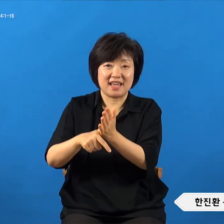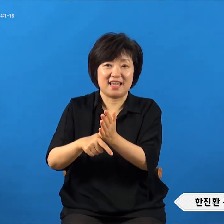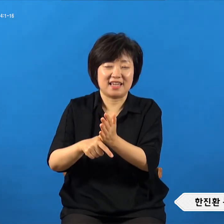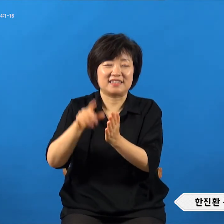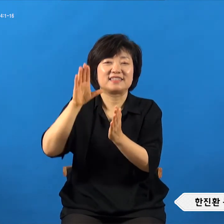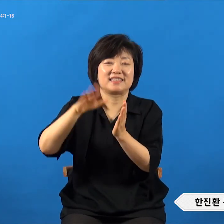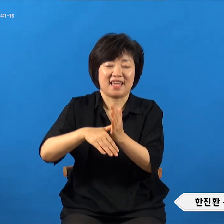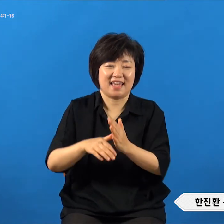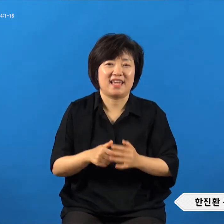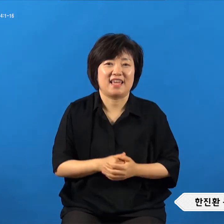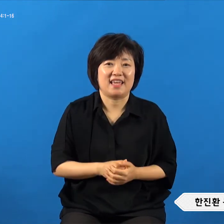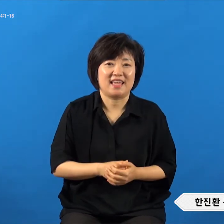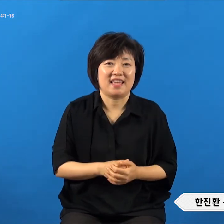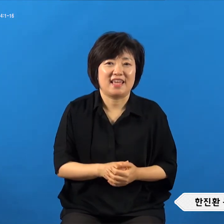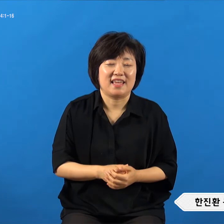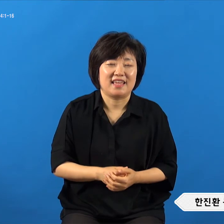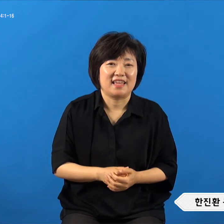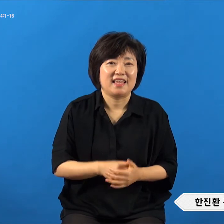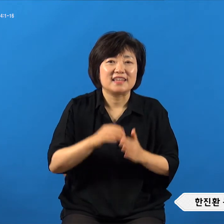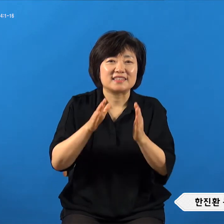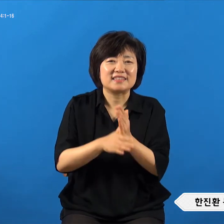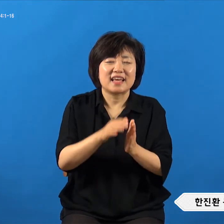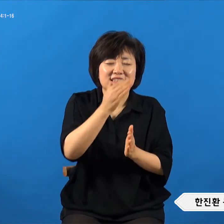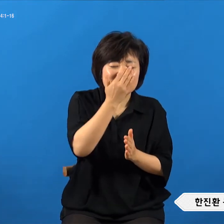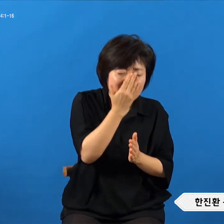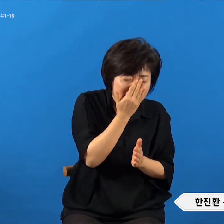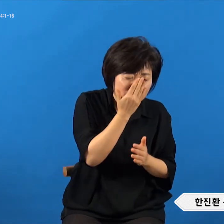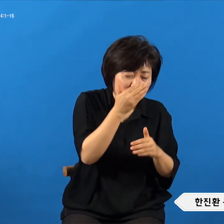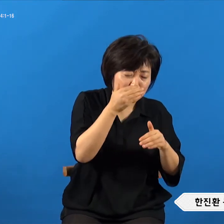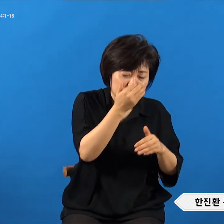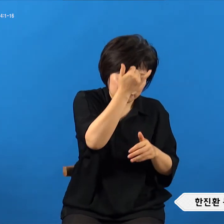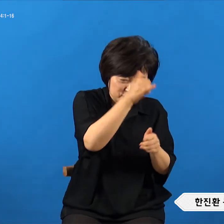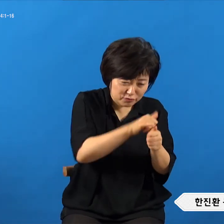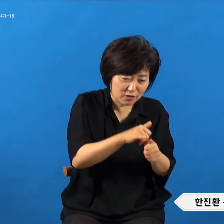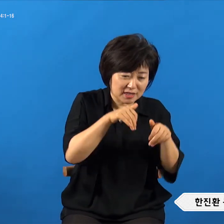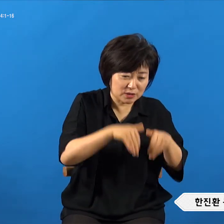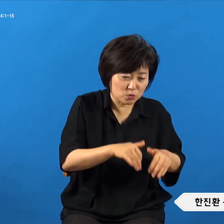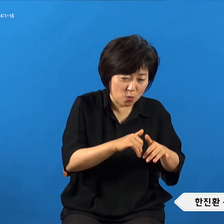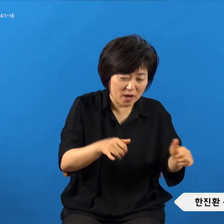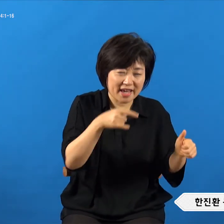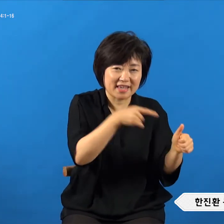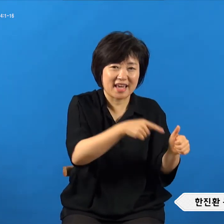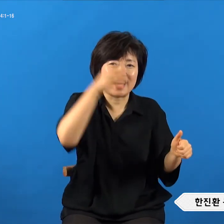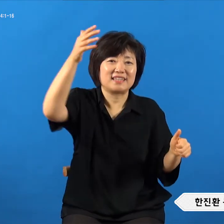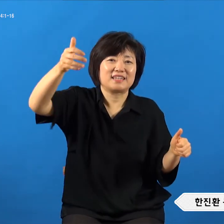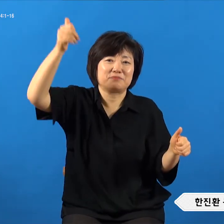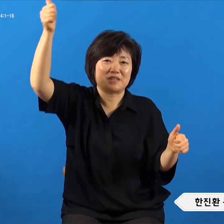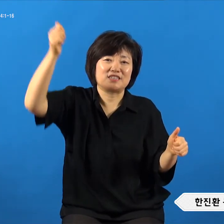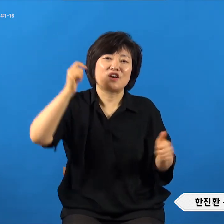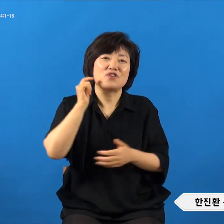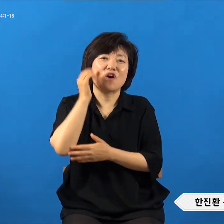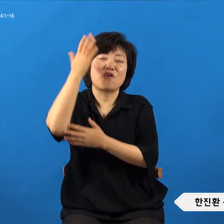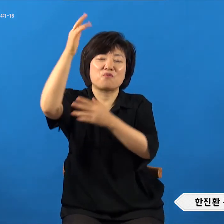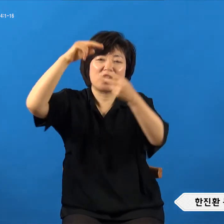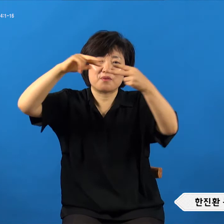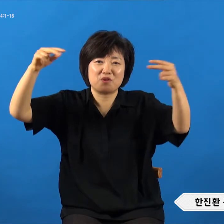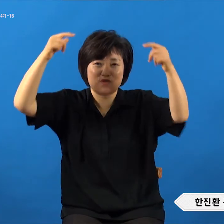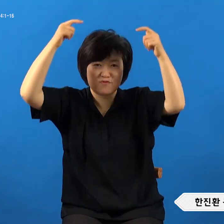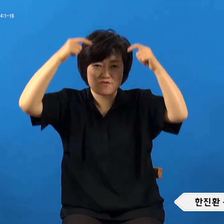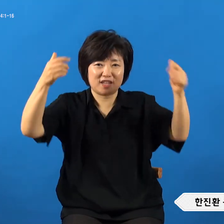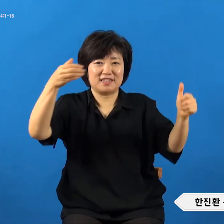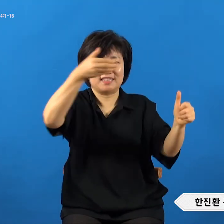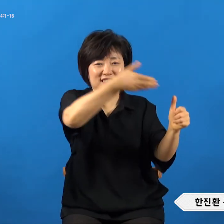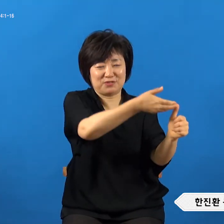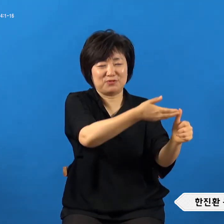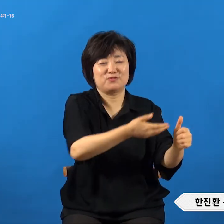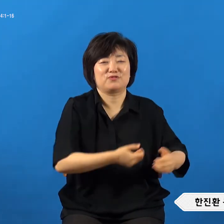가리킵니다. 그때에 착하고 충성된 종에게는 우리 주님께서 영광의 면류관을